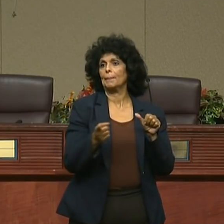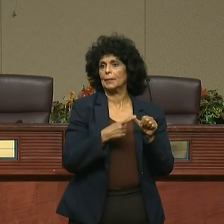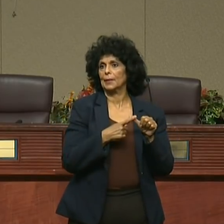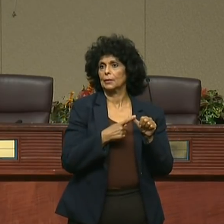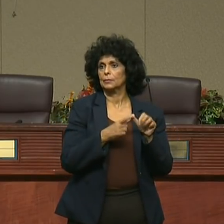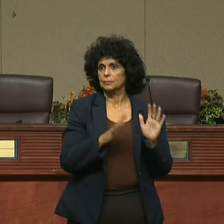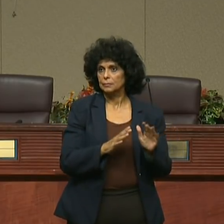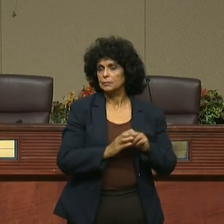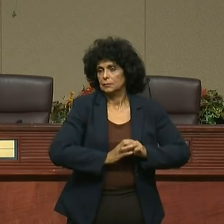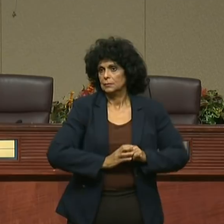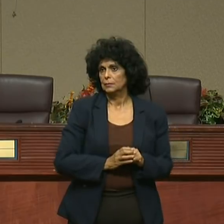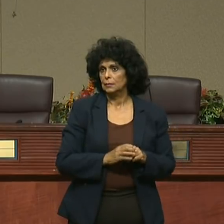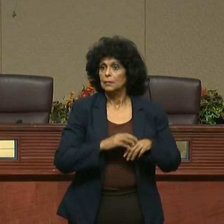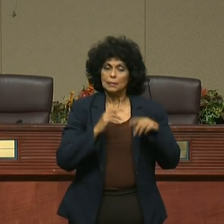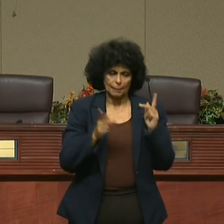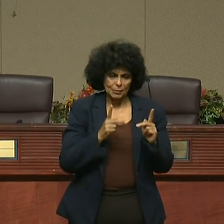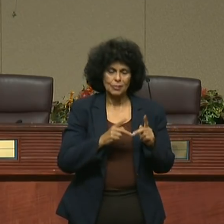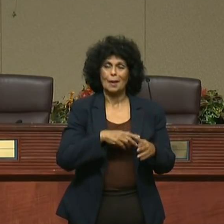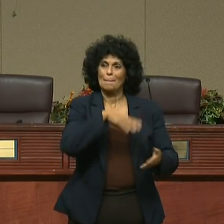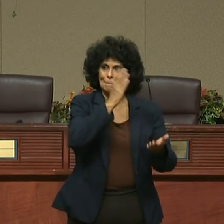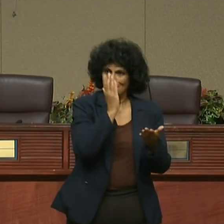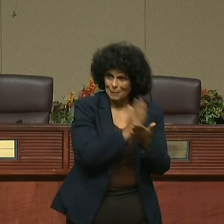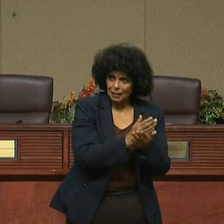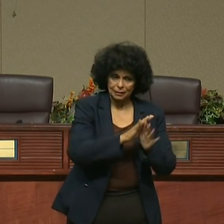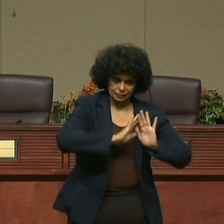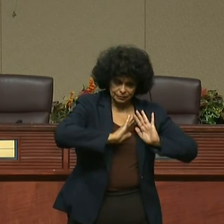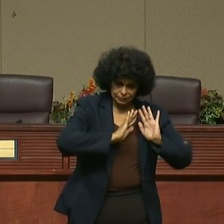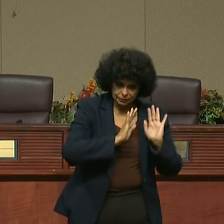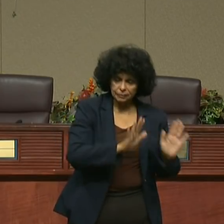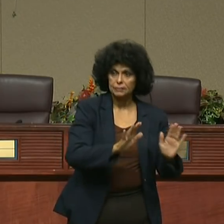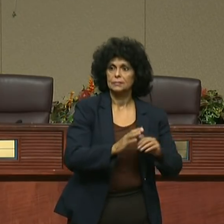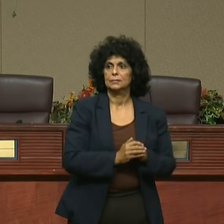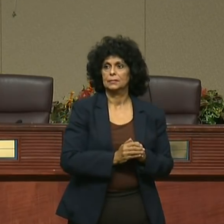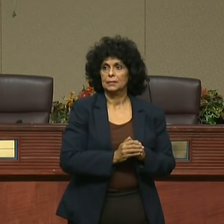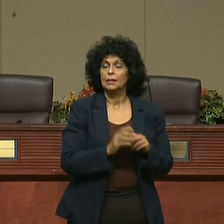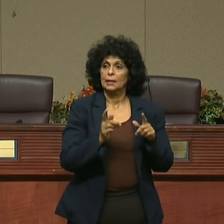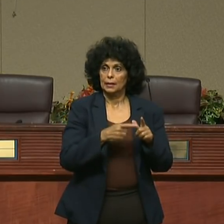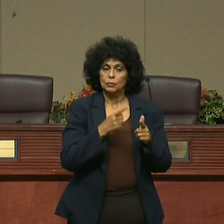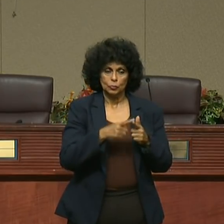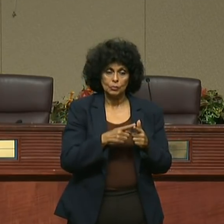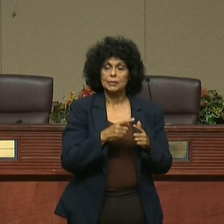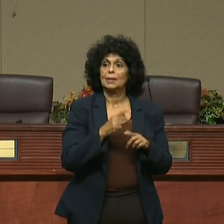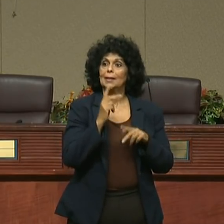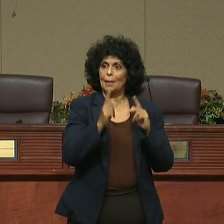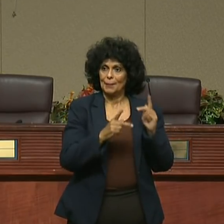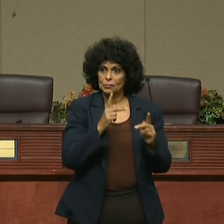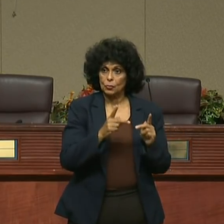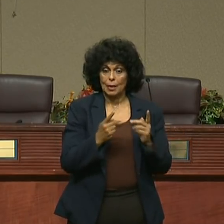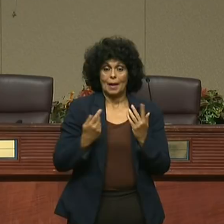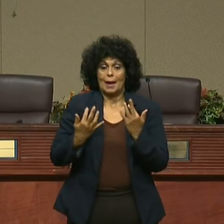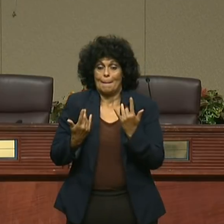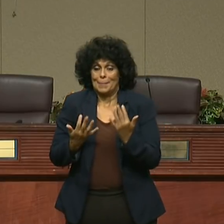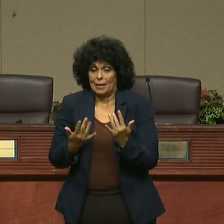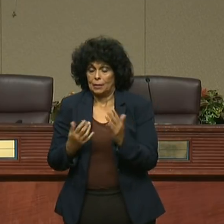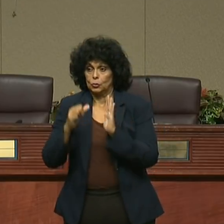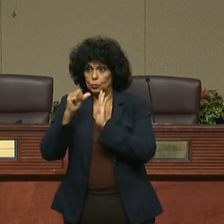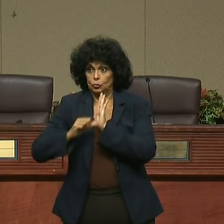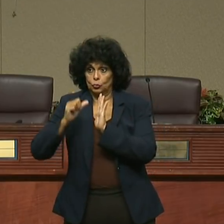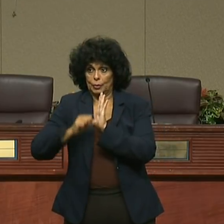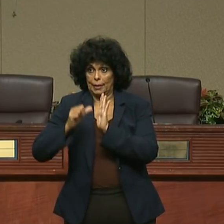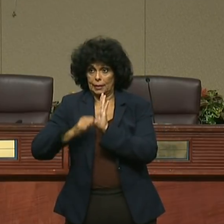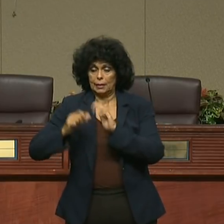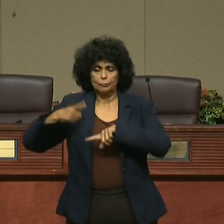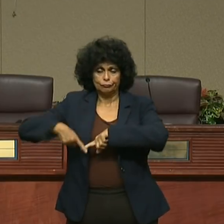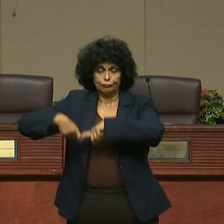emergencia, paran eso. Y empiezan a mandar a la casa a las personas que están esperando cirugía o las personas que